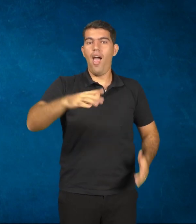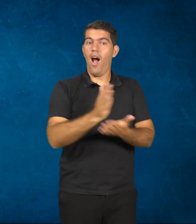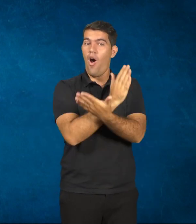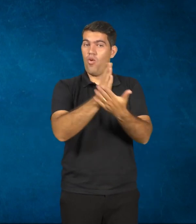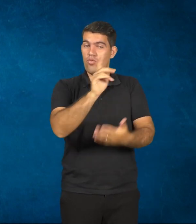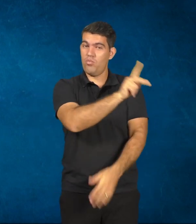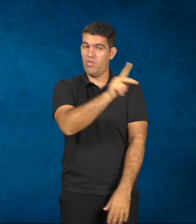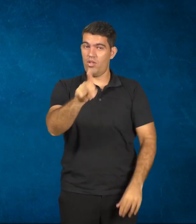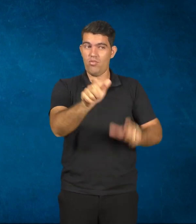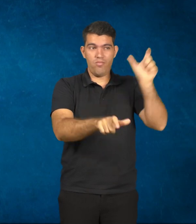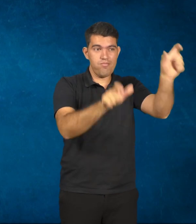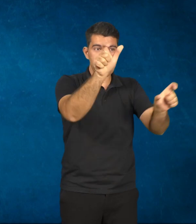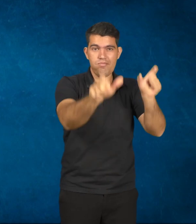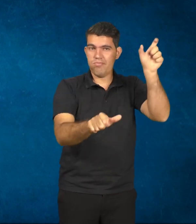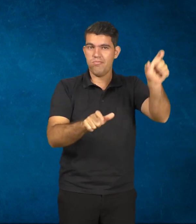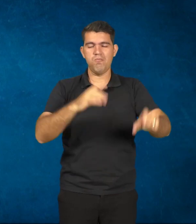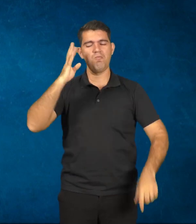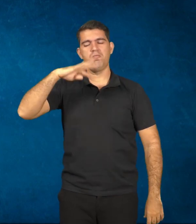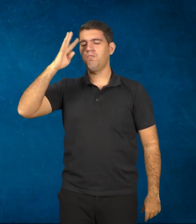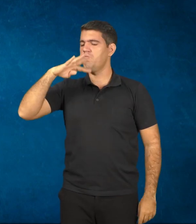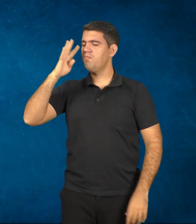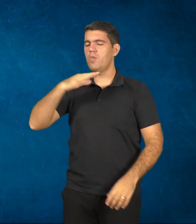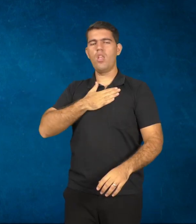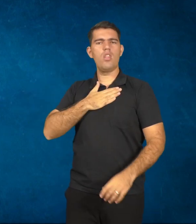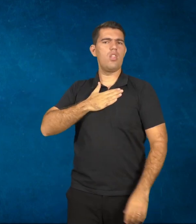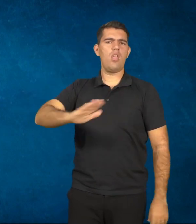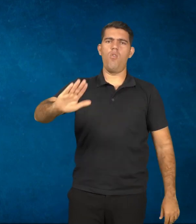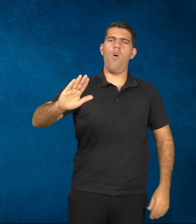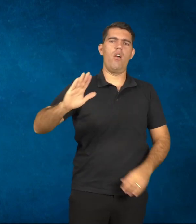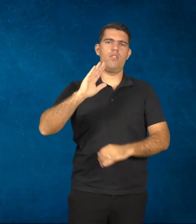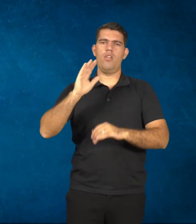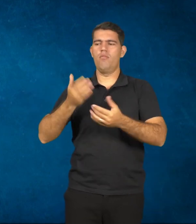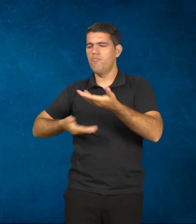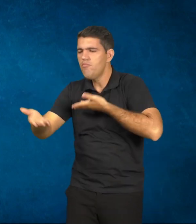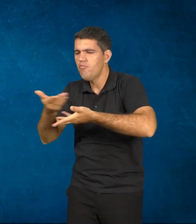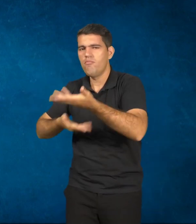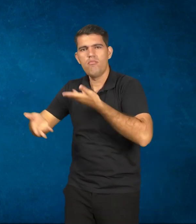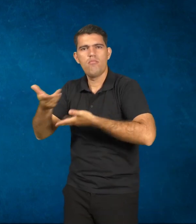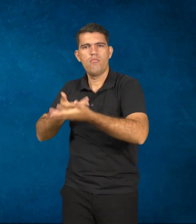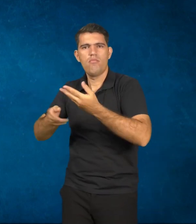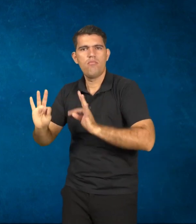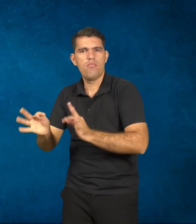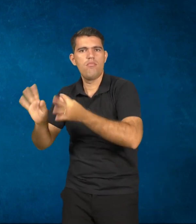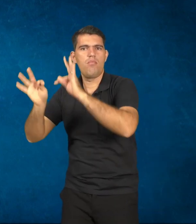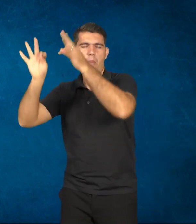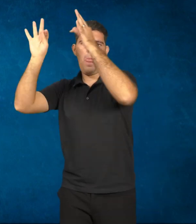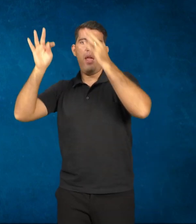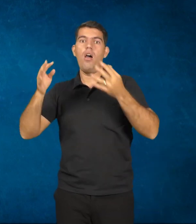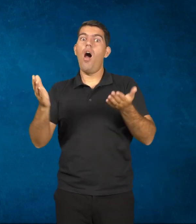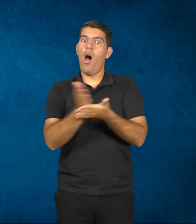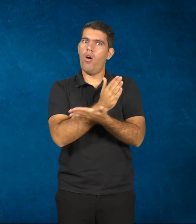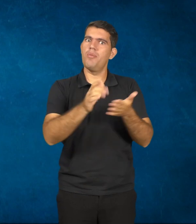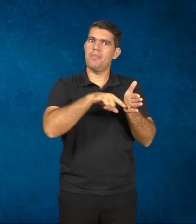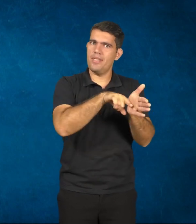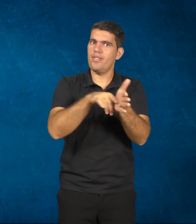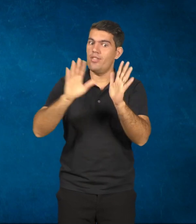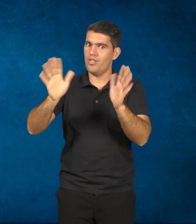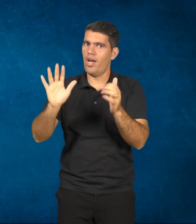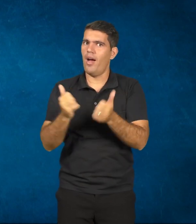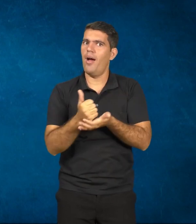profissionais da educação que não veem com bons olhos toda essa interatividade. Pesquisas endossam esse posicionamento, ok? A Universidade da